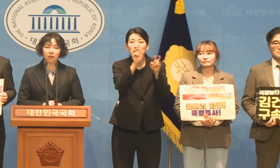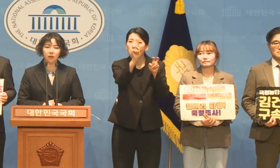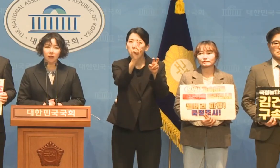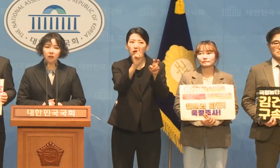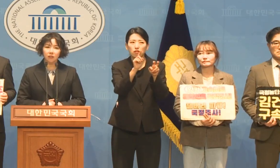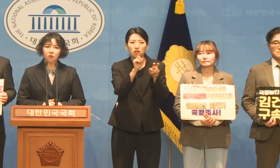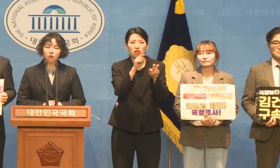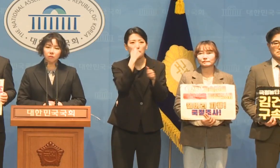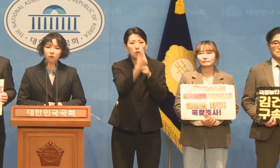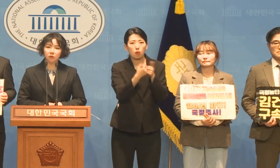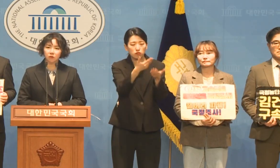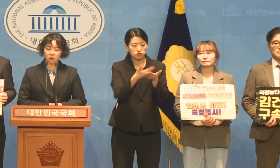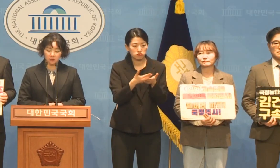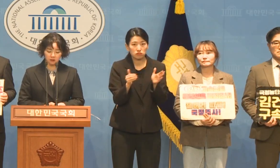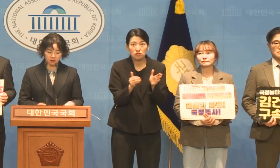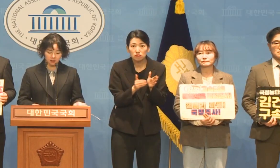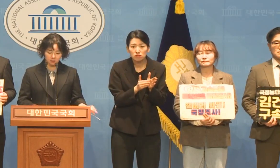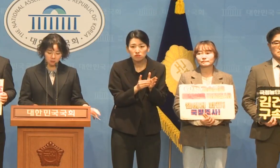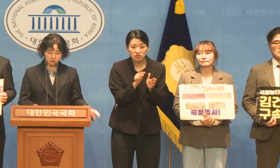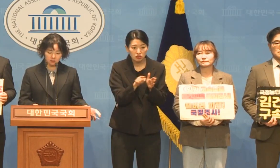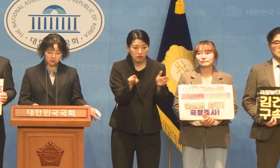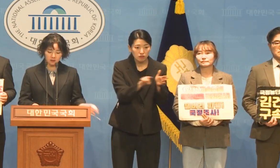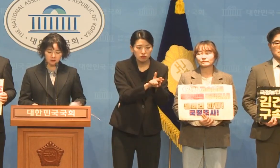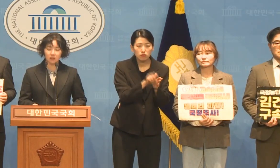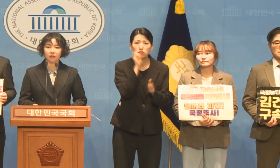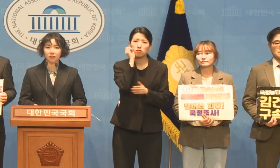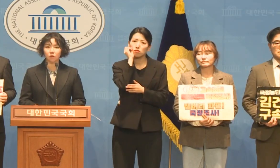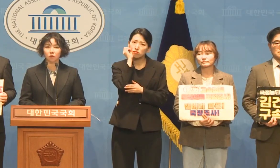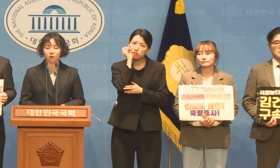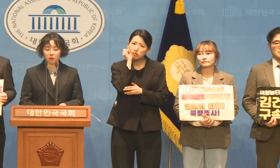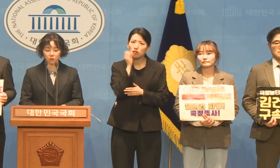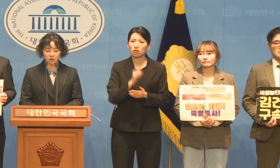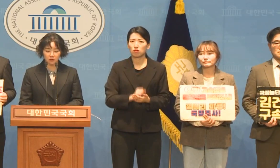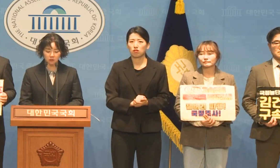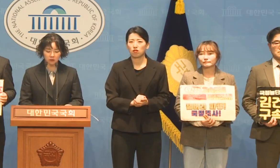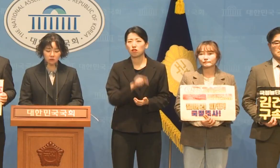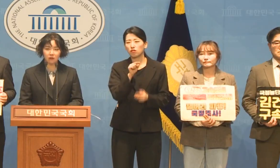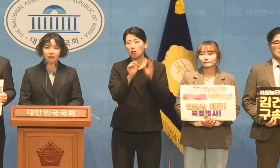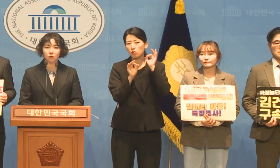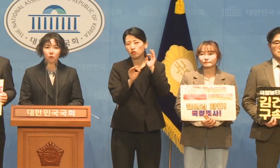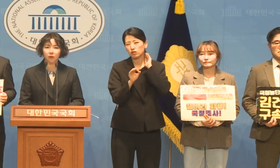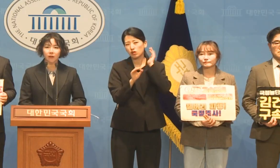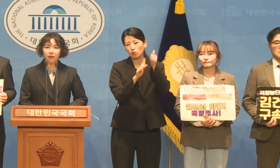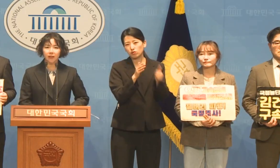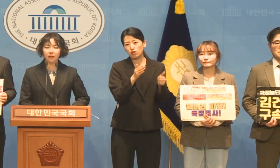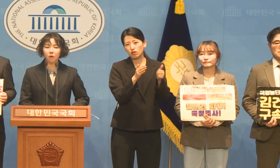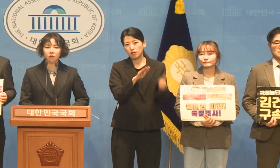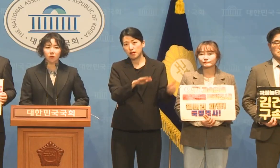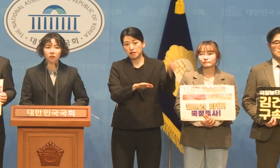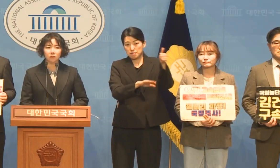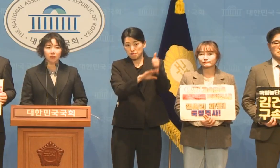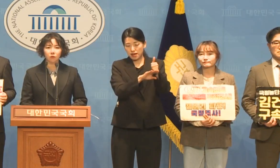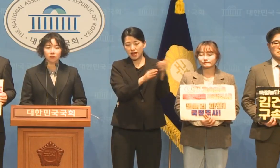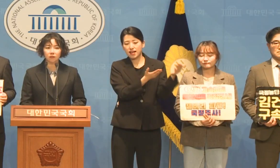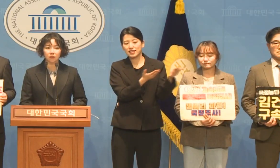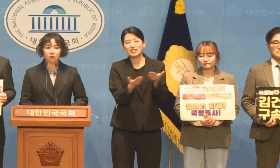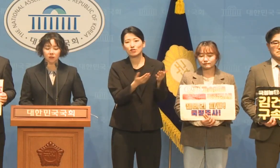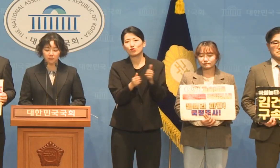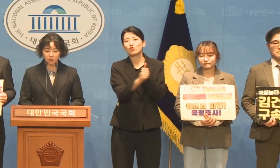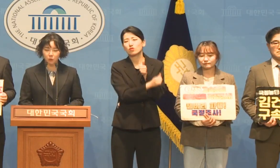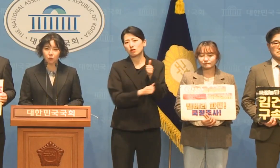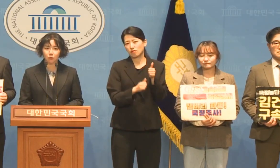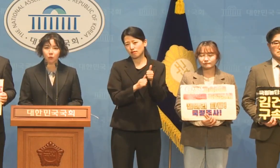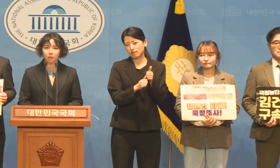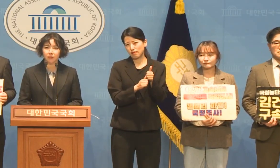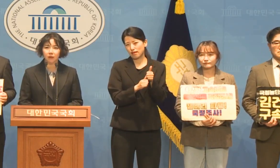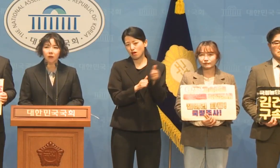그리고 그게 인수위부터 이뤄졌다는 게 다 사실로 드러나고 있는 상황이고요. 그러니까 애초에 해먹을 결심을 하고 시작된 것이